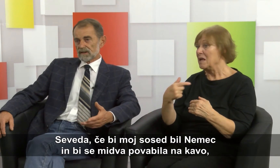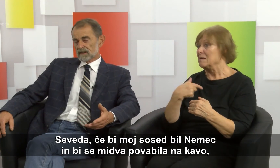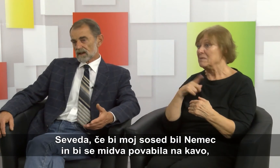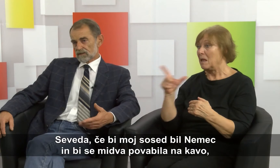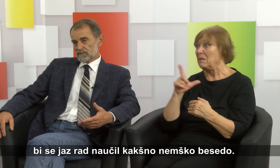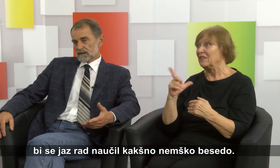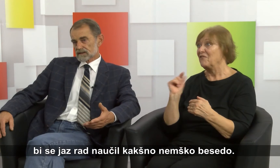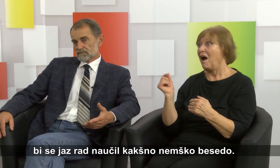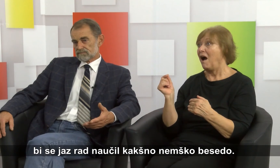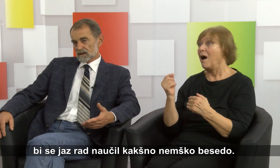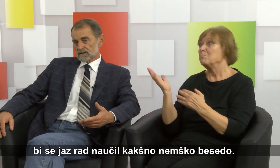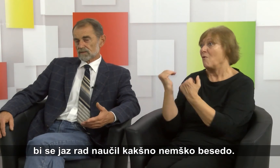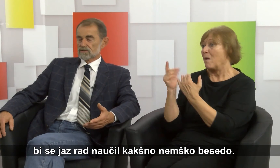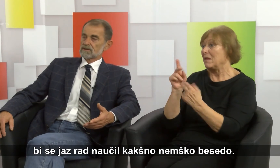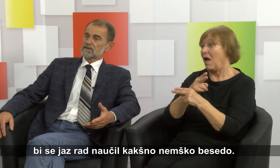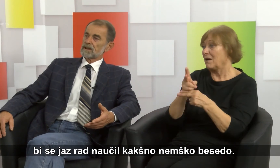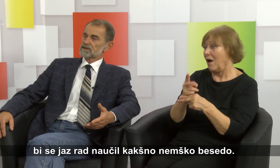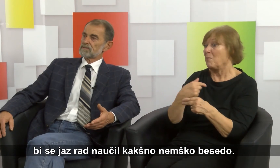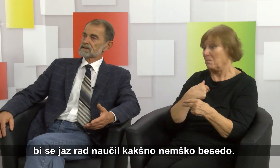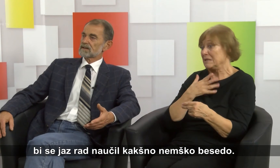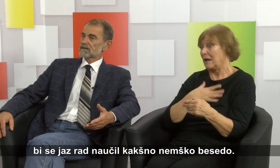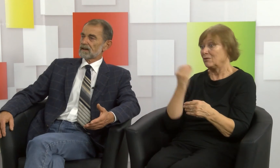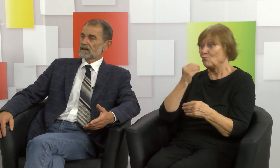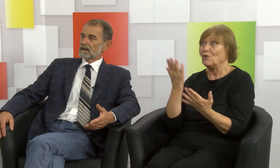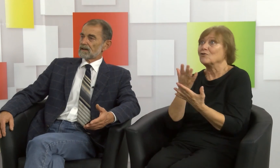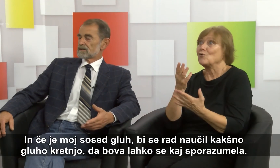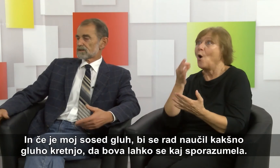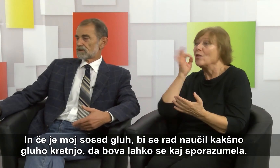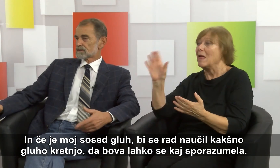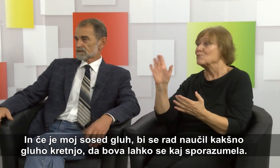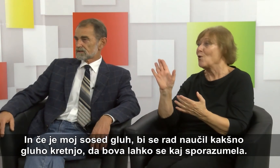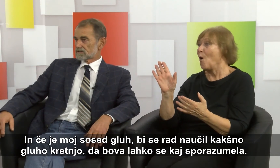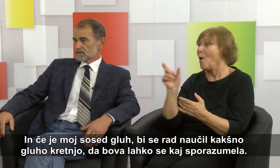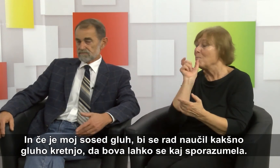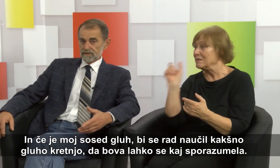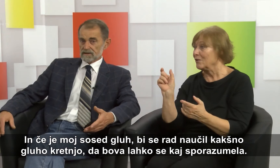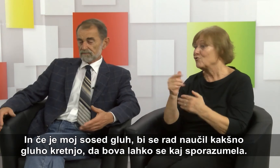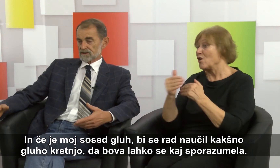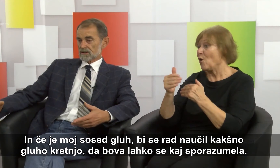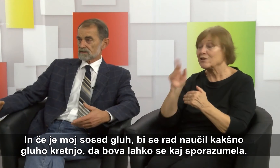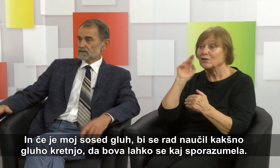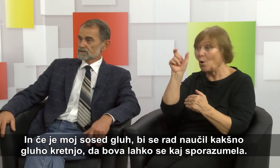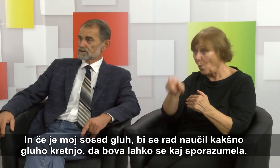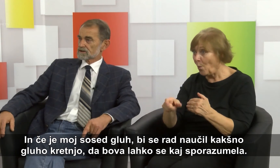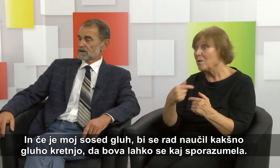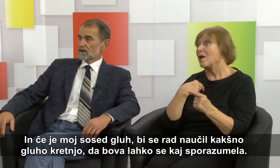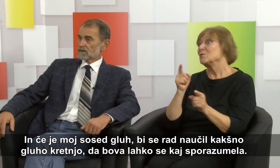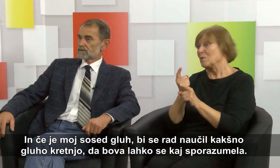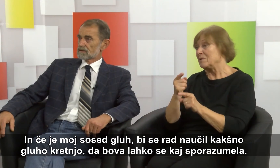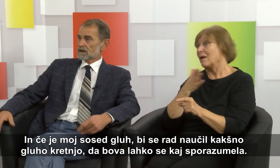na kavo, bi jaz si rad naučil kakšno nemško besedo. Ne. In če je moj sosed gluh, bi se pač rad naučil kakšno gluho kretno,